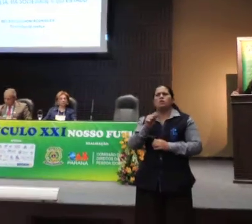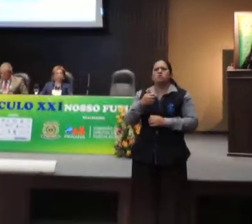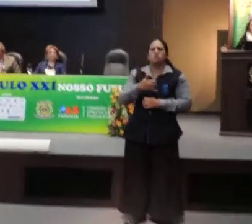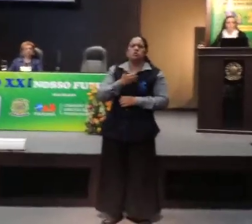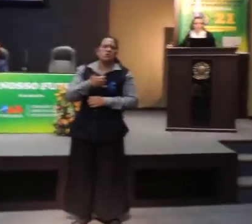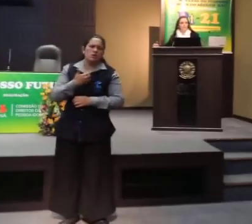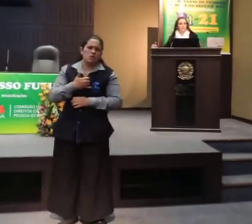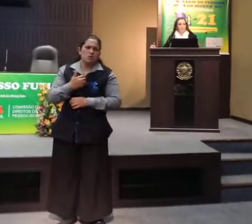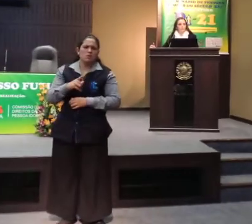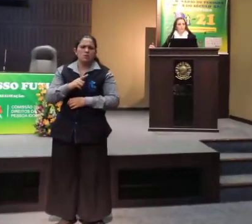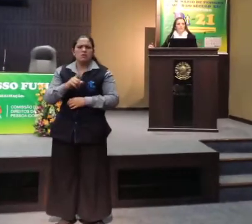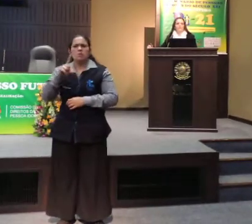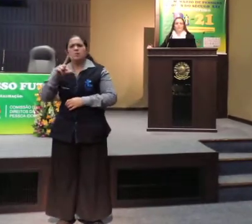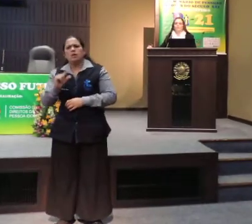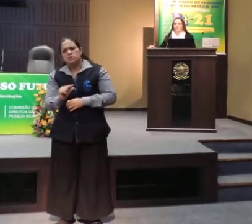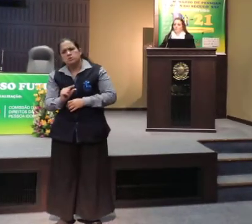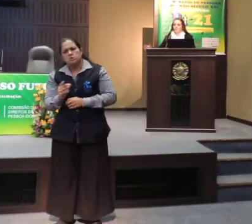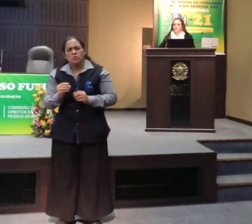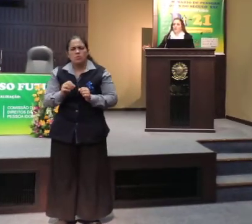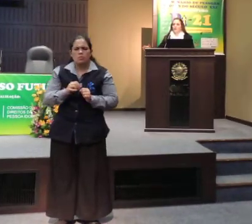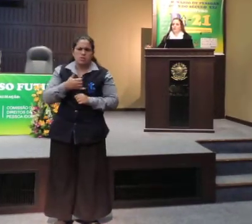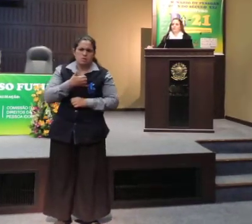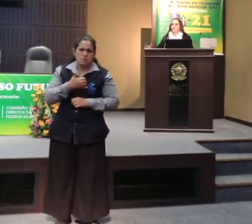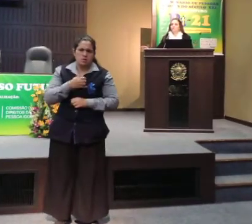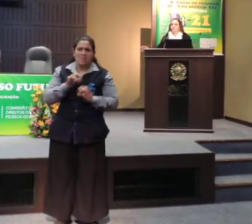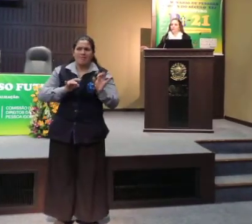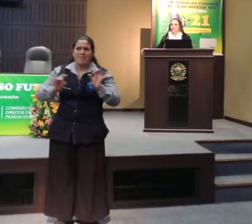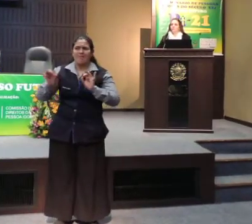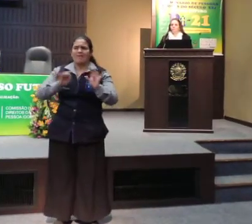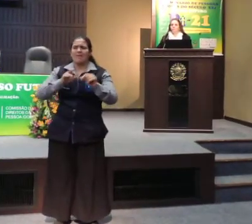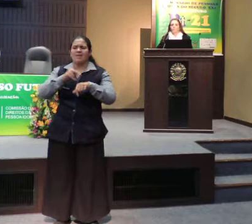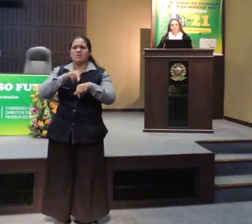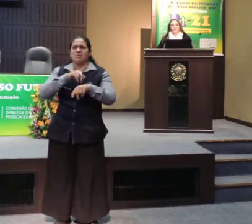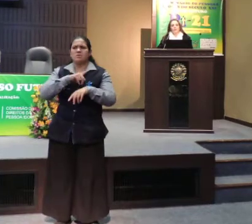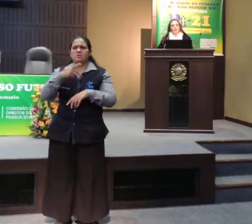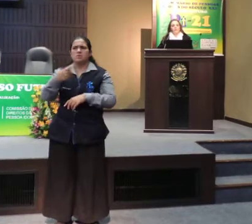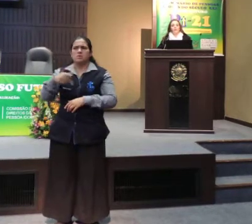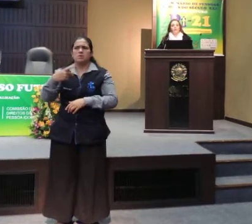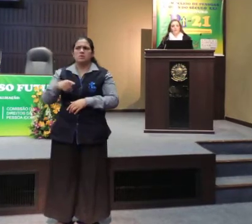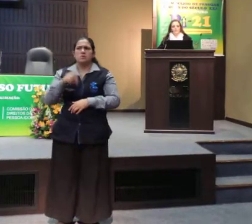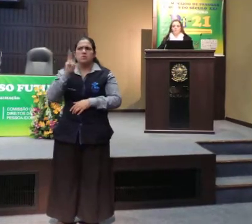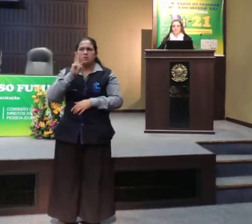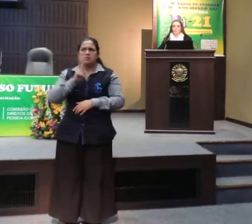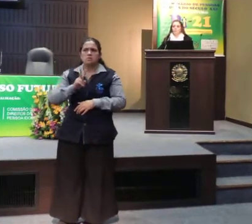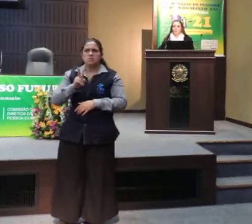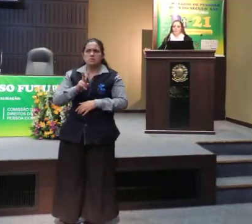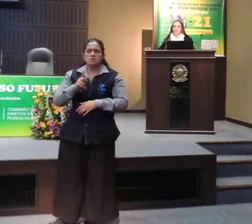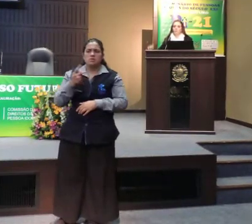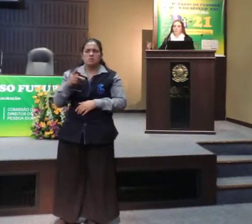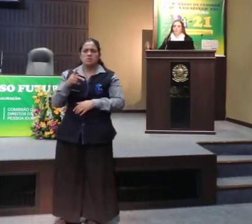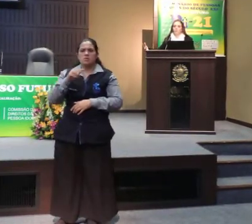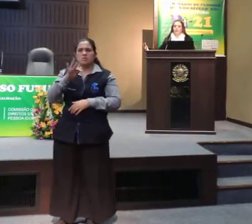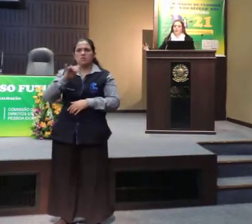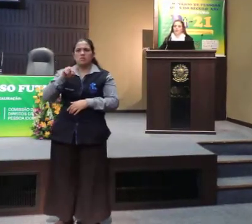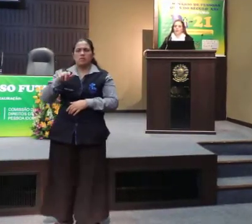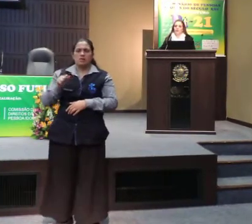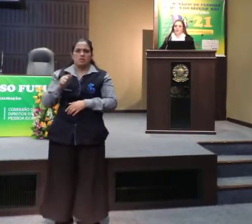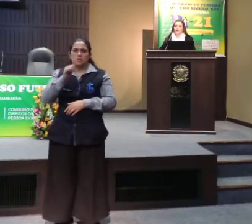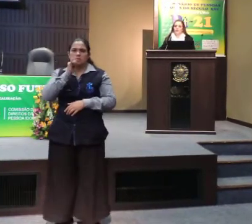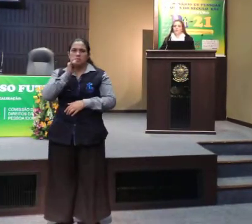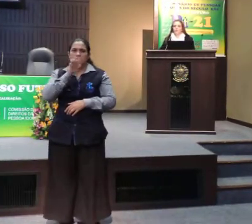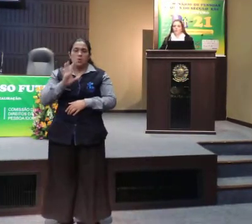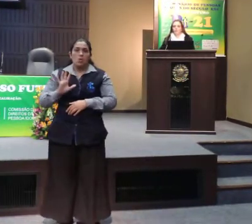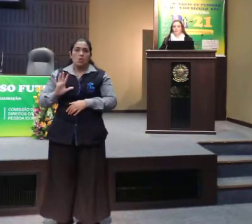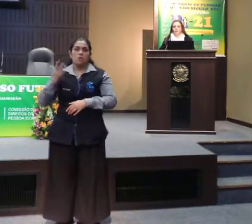se essa deve ser aumentada, diminuída, cada país tem o seu, a sua faixa. Normalmente, quanto ao mais